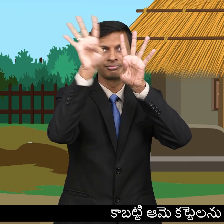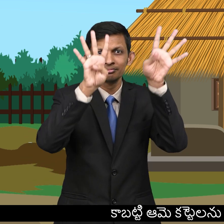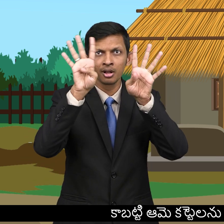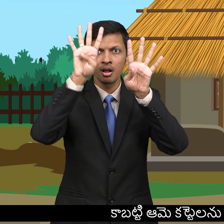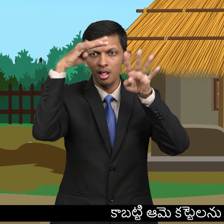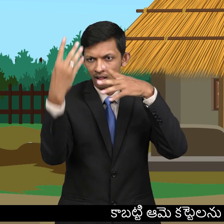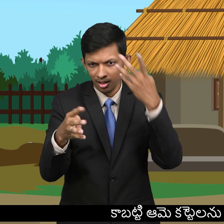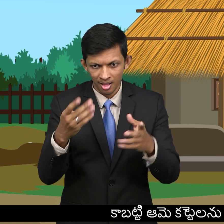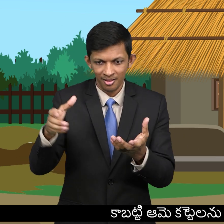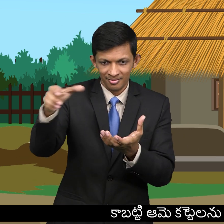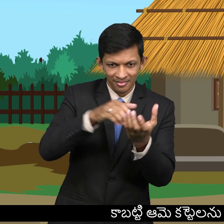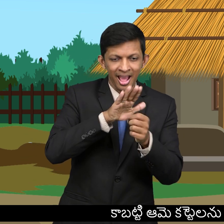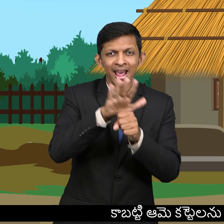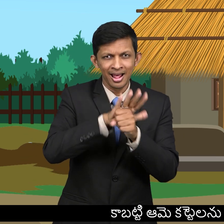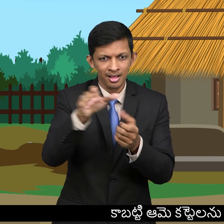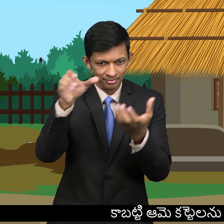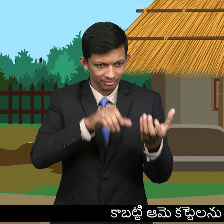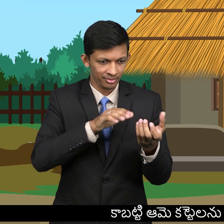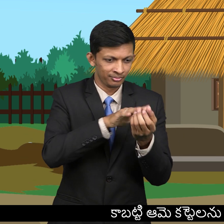చేసింది.